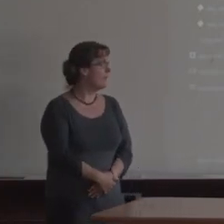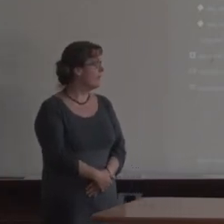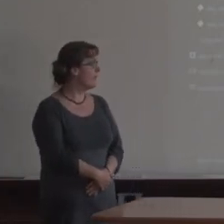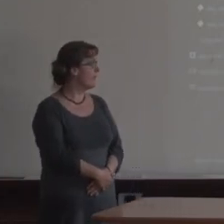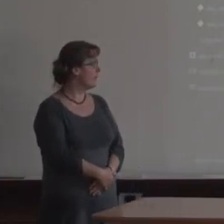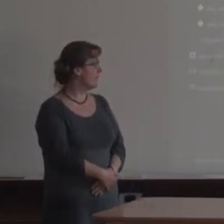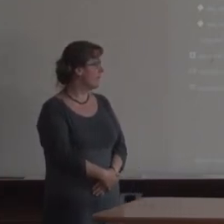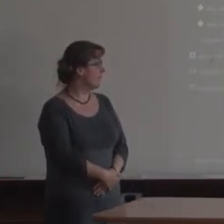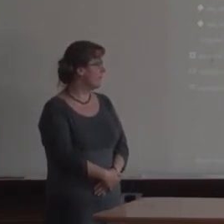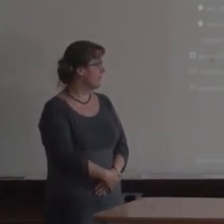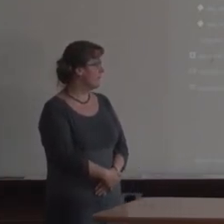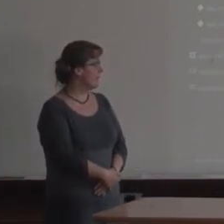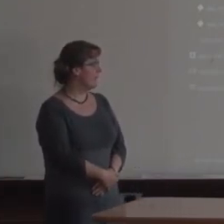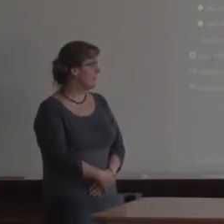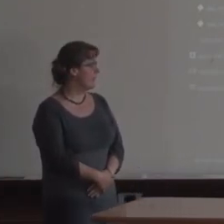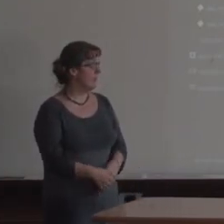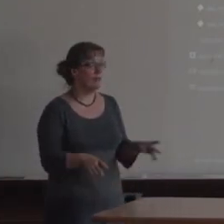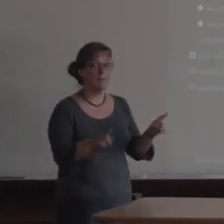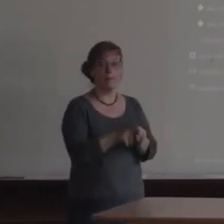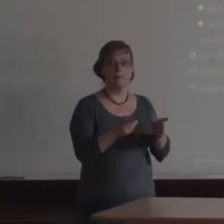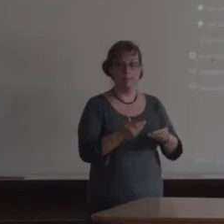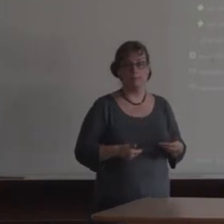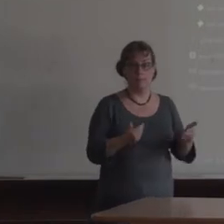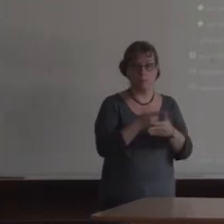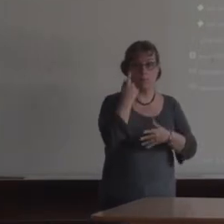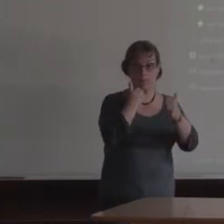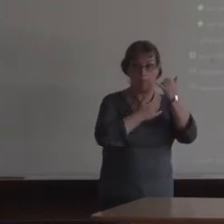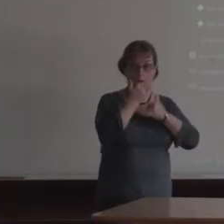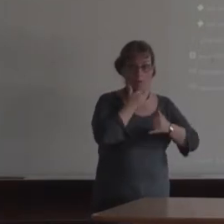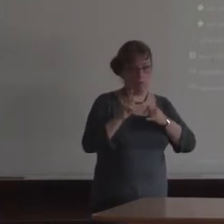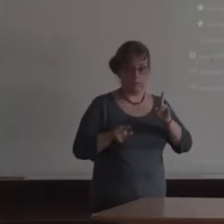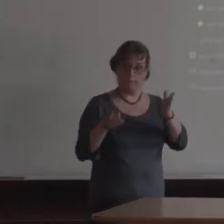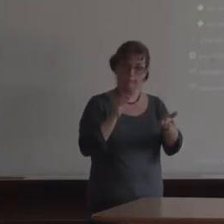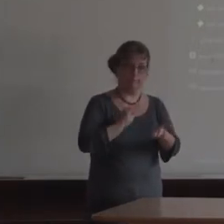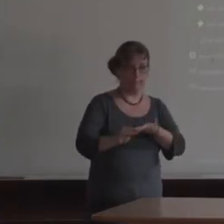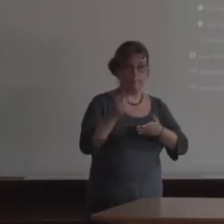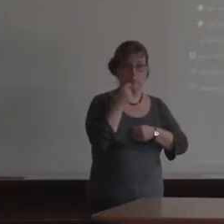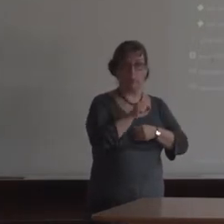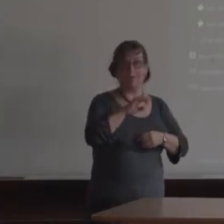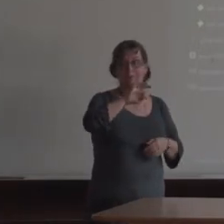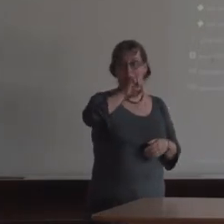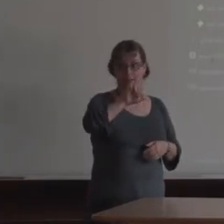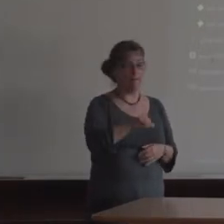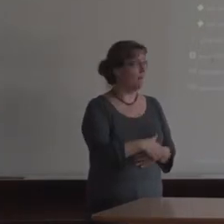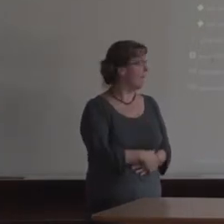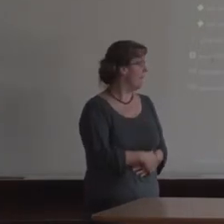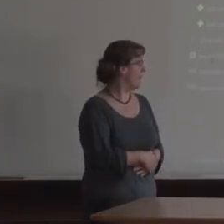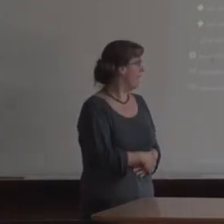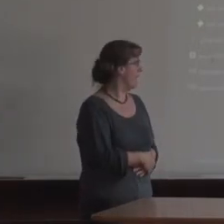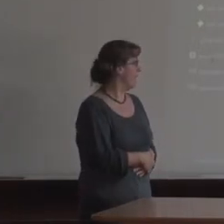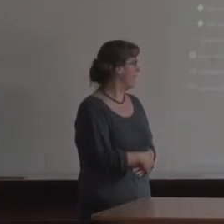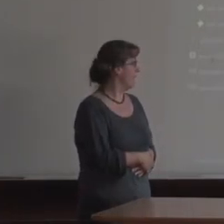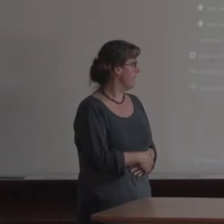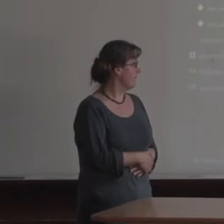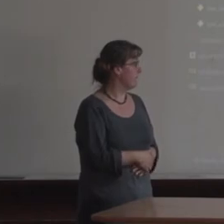Pareil sur l'erreur, puisque là le cas d'erreur il imprimait sur STDR. Dans la même